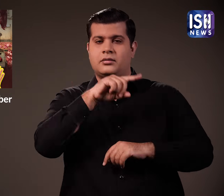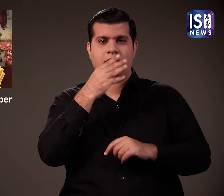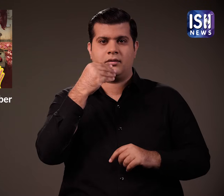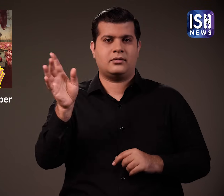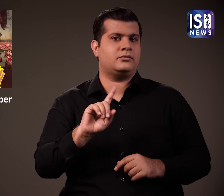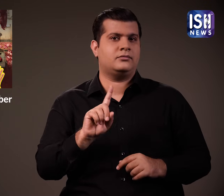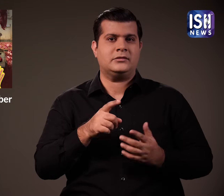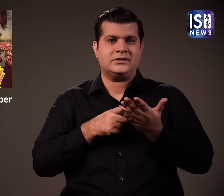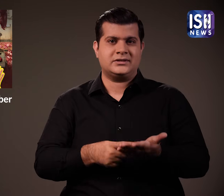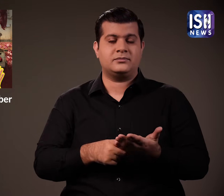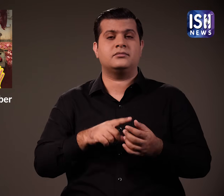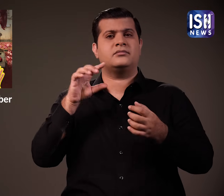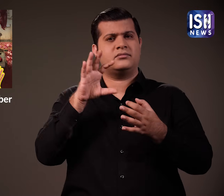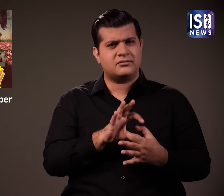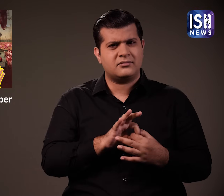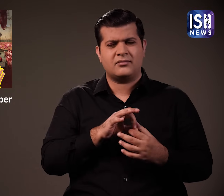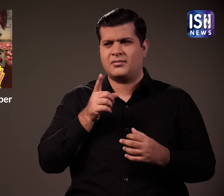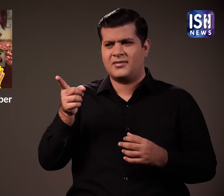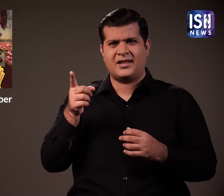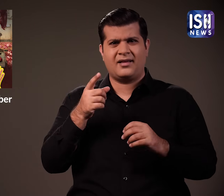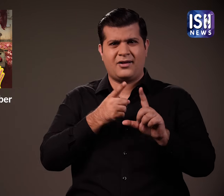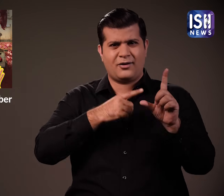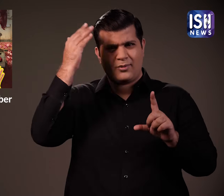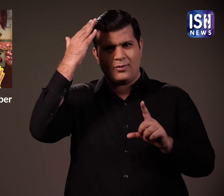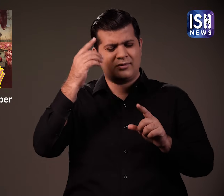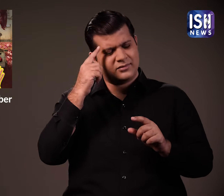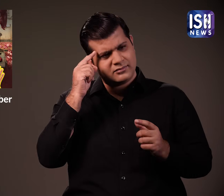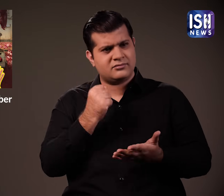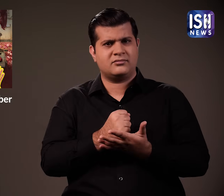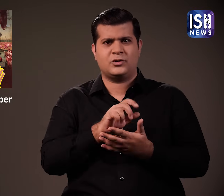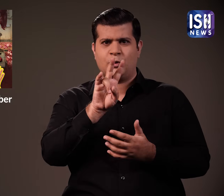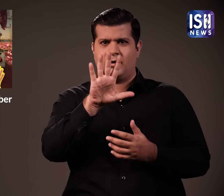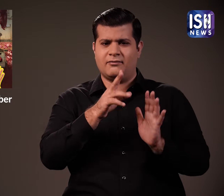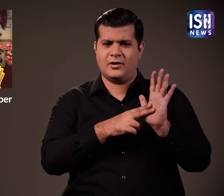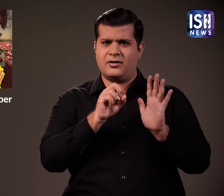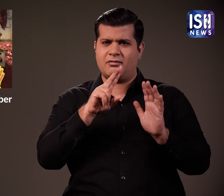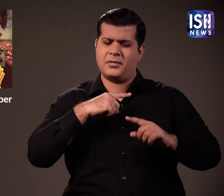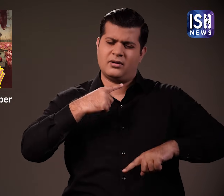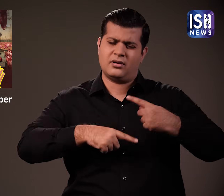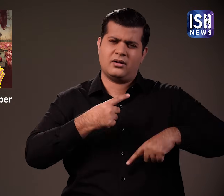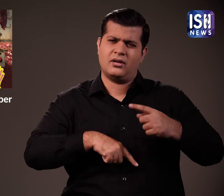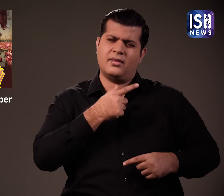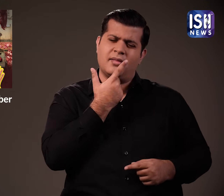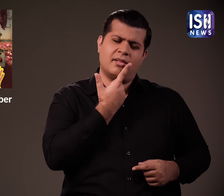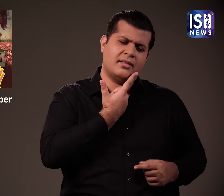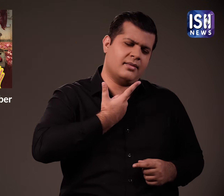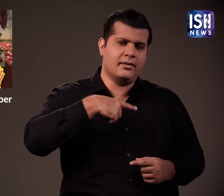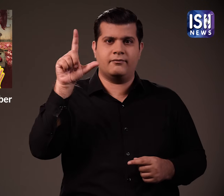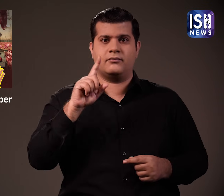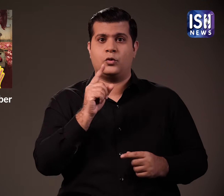लिए ड्राइडे मनाया जाता है अब मुख्यमंद्री योगी अधित्यनाथ ने 25 नवेंबर को 99 डे घोशित कर